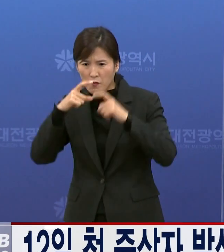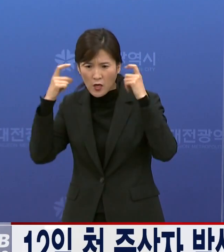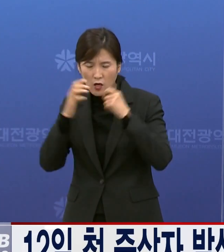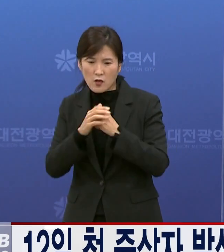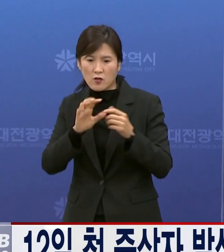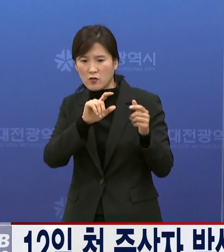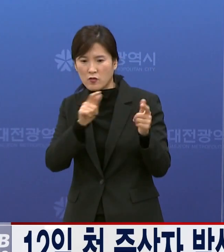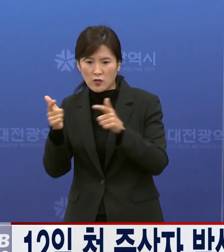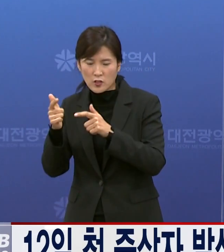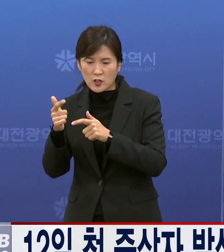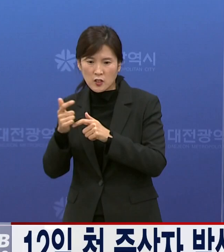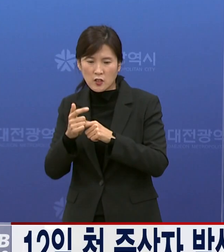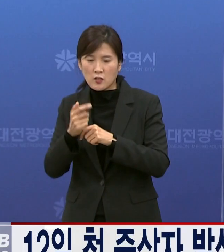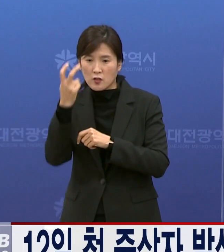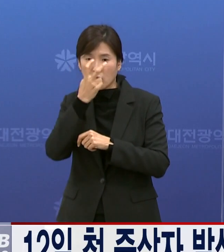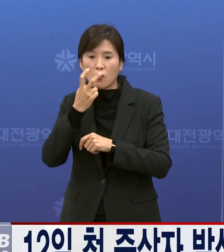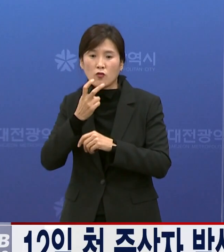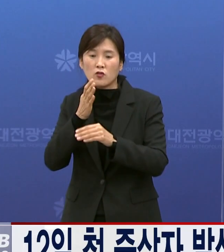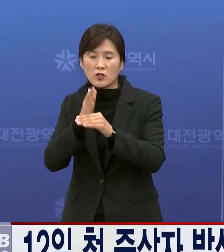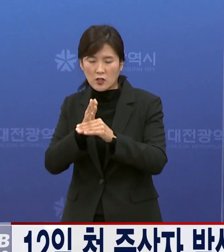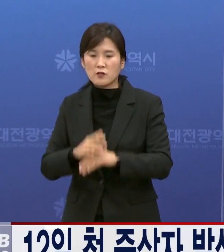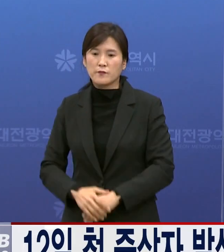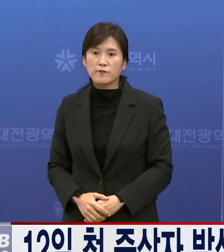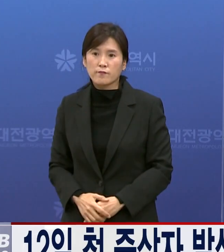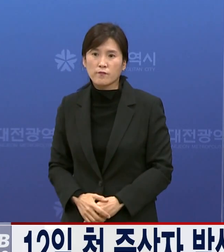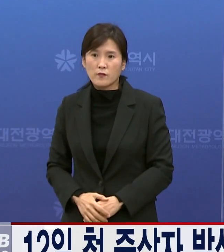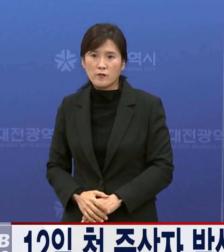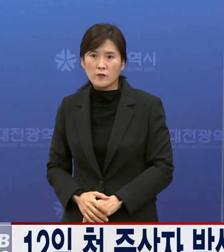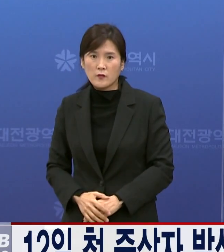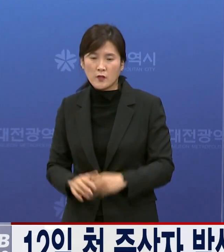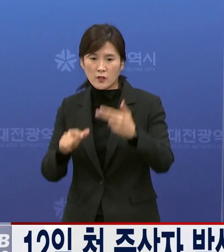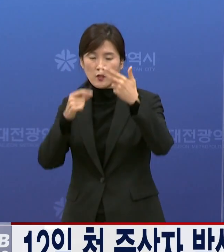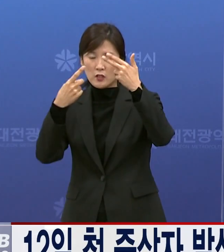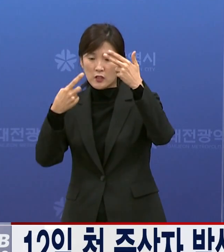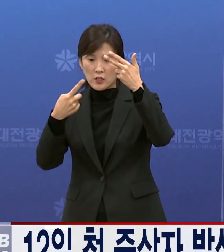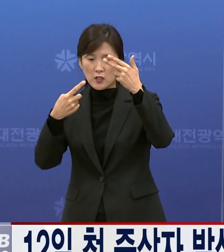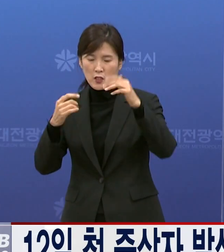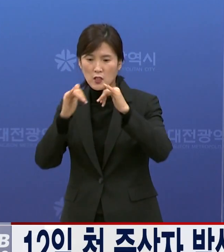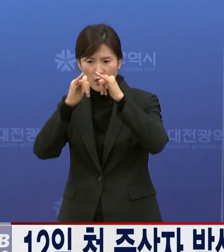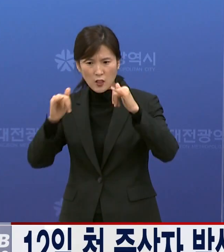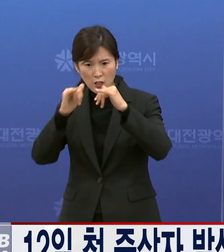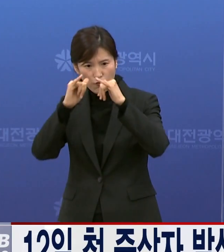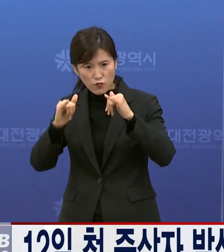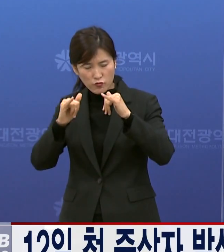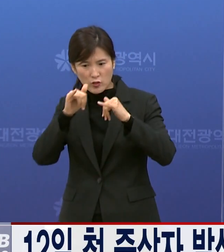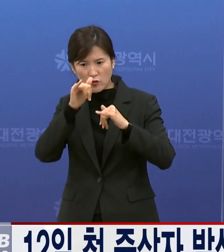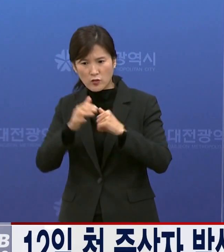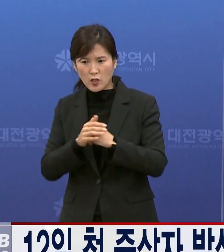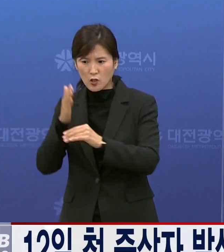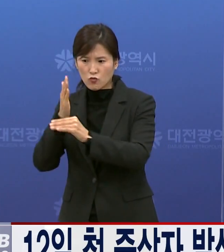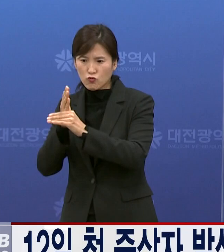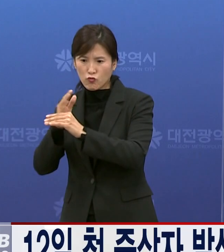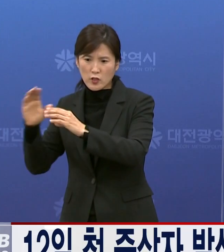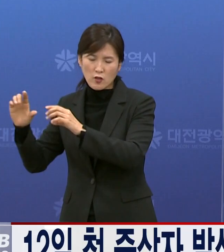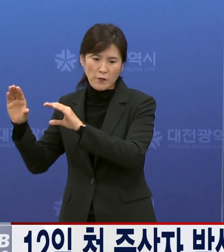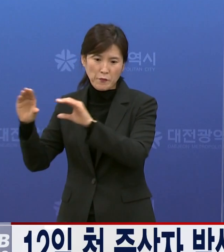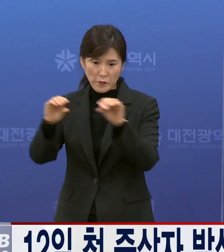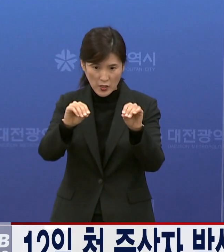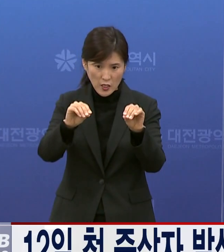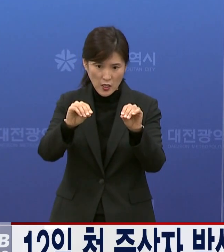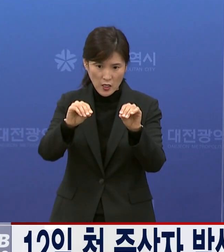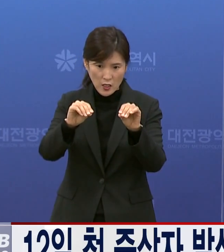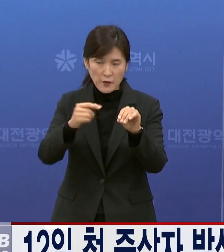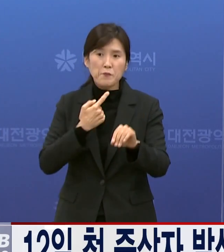최근 중구에 의하면 최근 1월에 이 시설에 캠프를 운영한다고 해서 중구에서 못하도록 현장 지도를 한